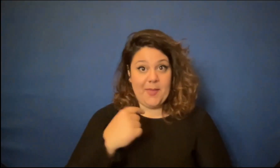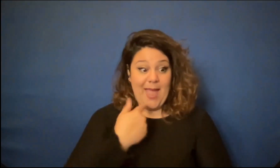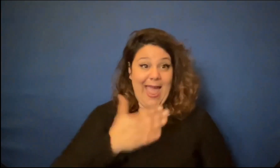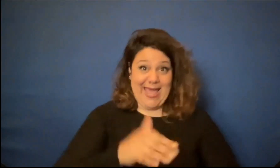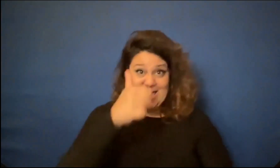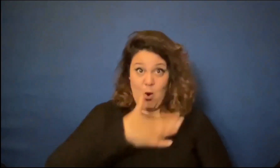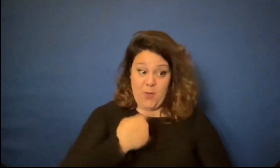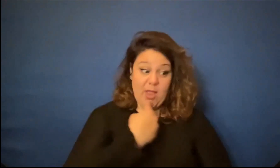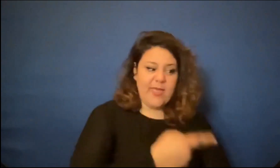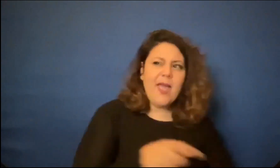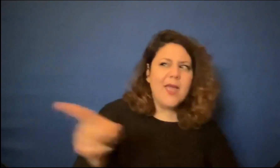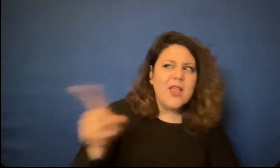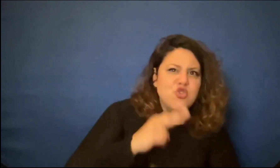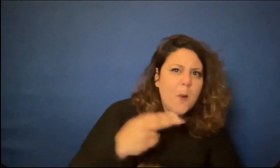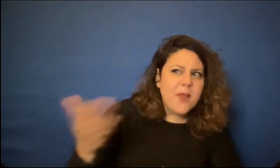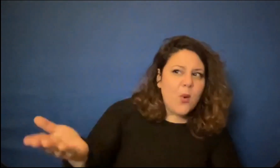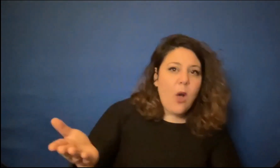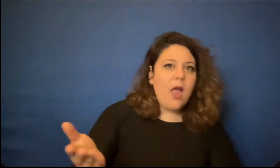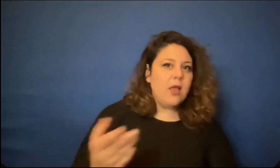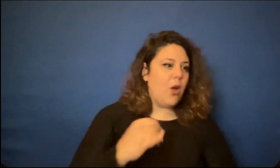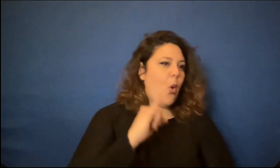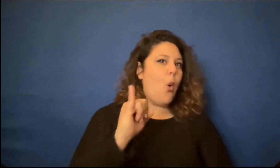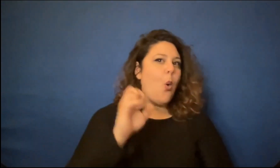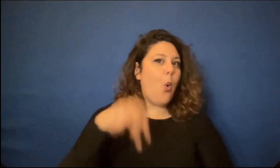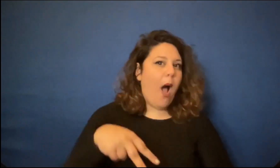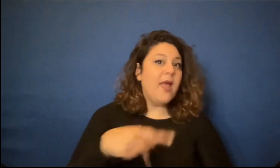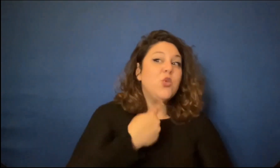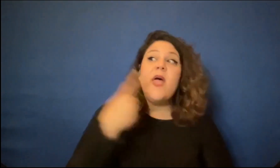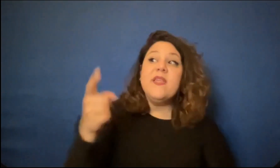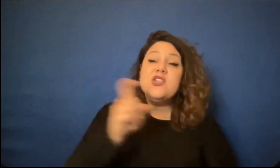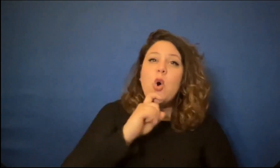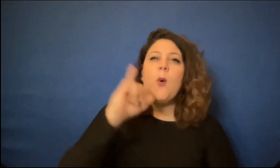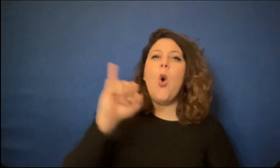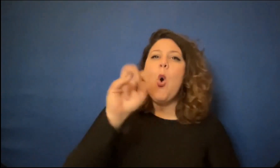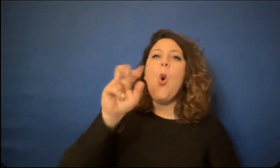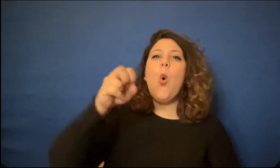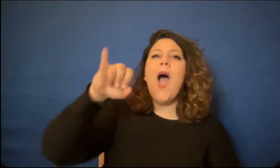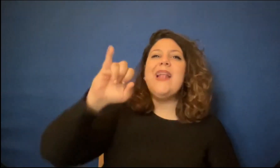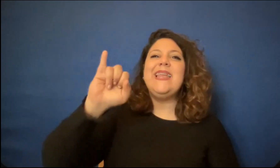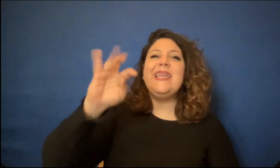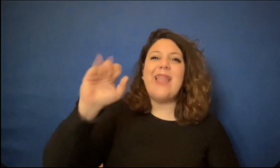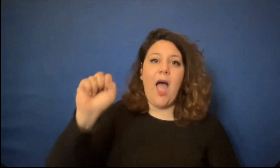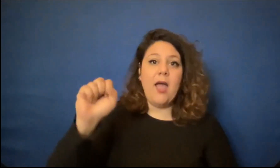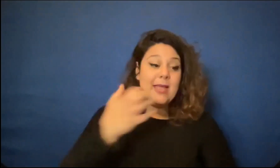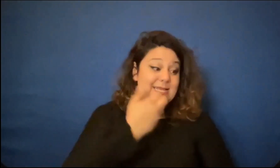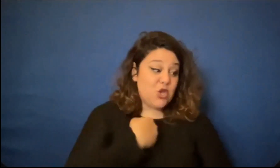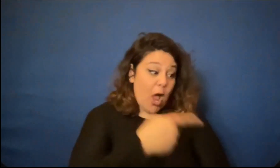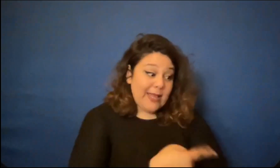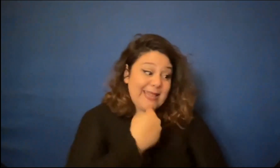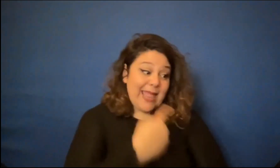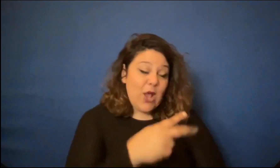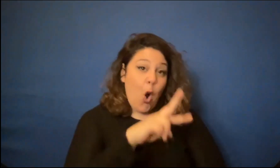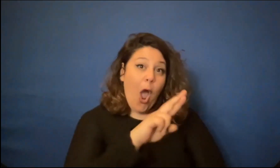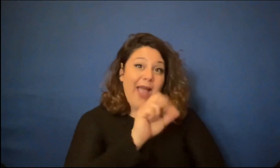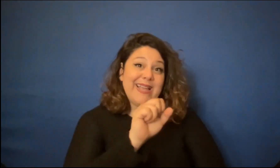llama? Dice Juan, digo, ¿cómo lo has dicho? Juanita, digo, y si yo te digo Raulita, ¿cómo te sentaría? Pues no me gusta, digo, pues a él